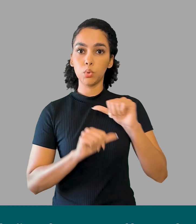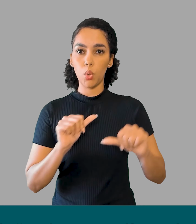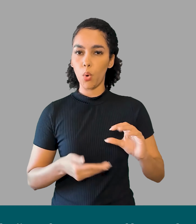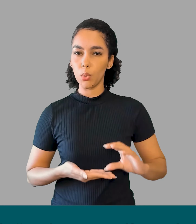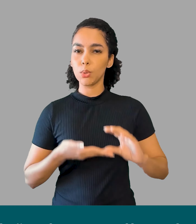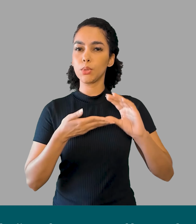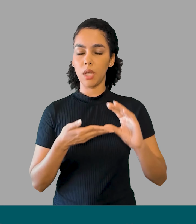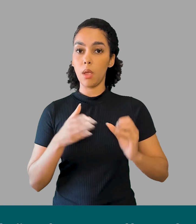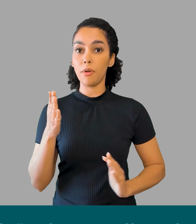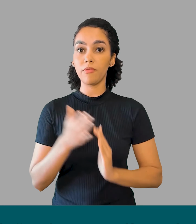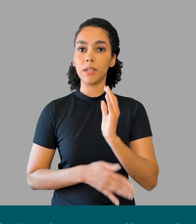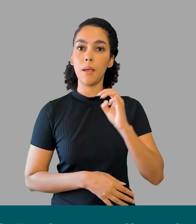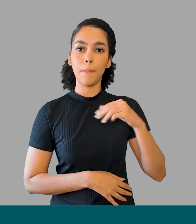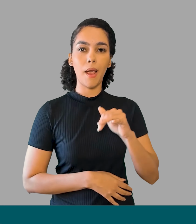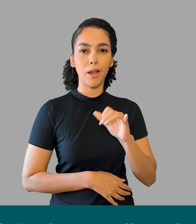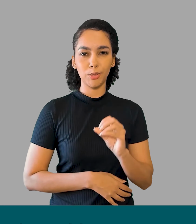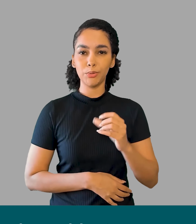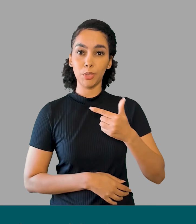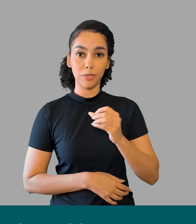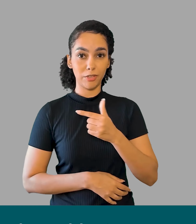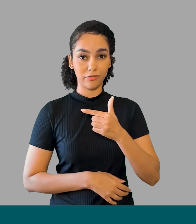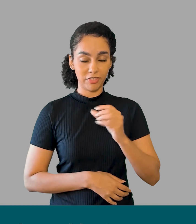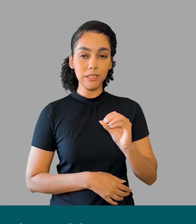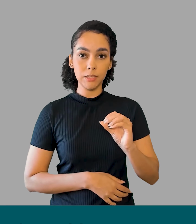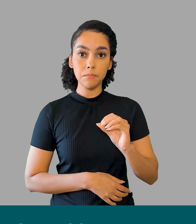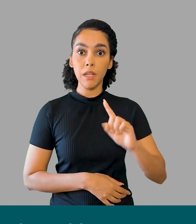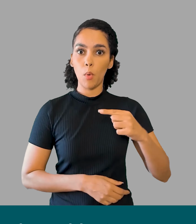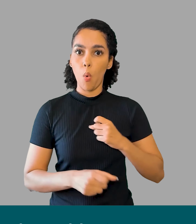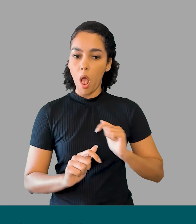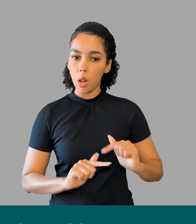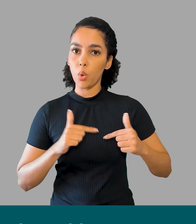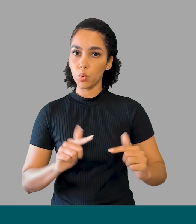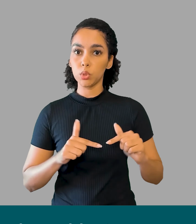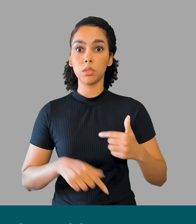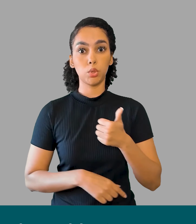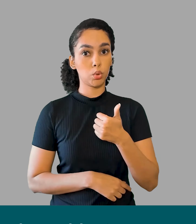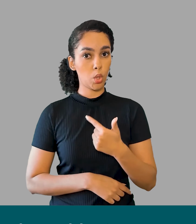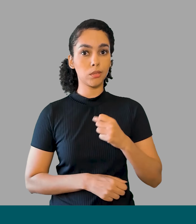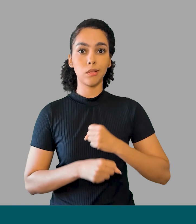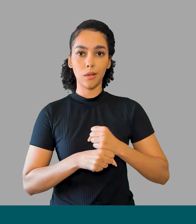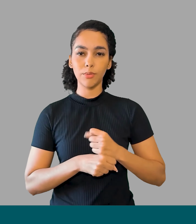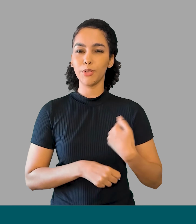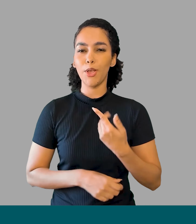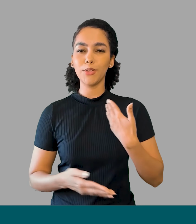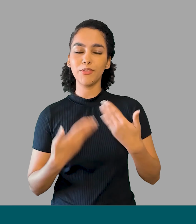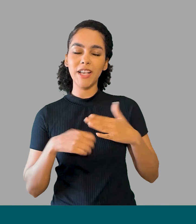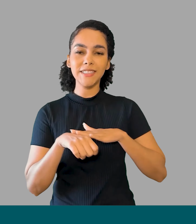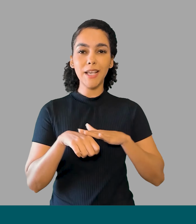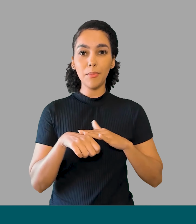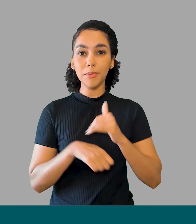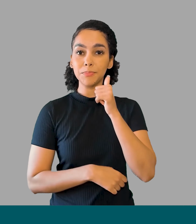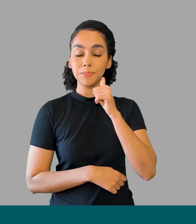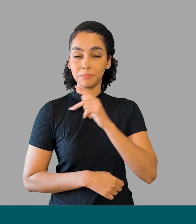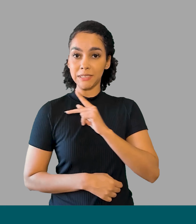após uma luta de 12 anos. Nós conversamos com o atual presidente do Conselho, Marlindo Santos, sobre essas mudanças que